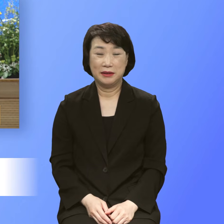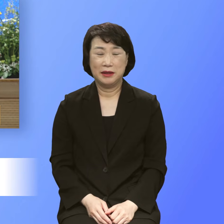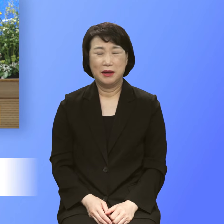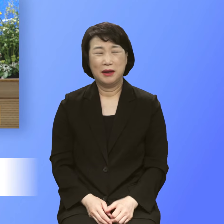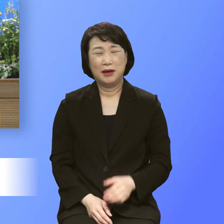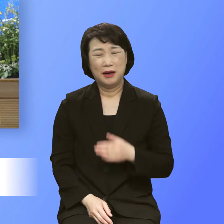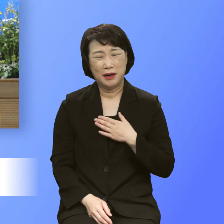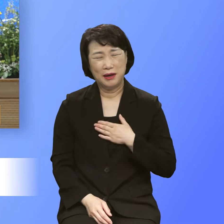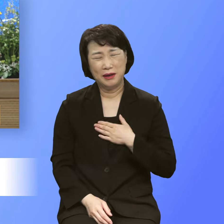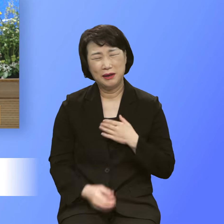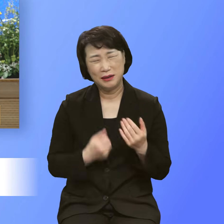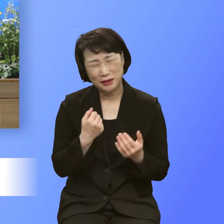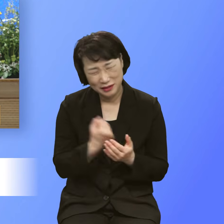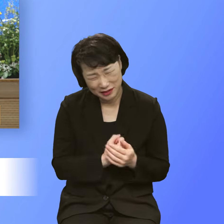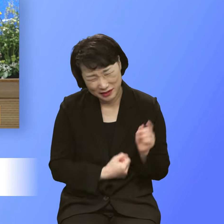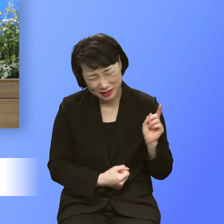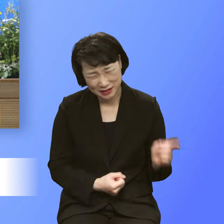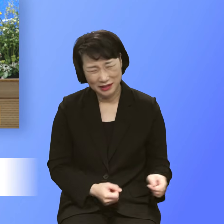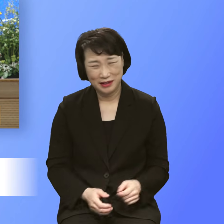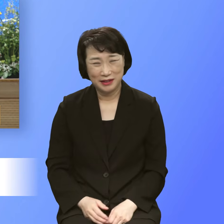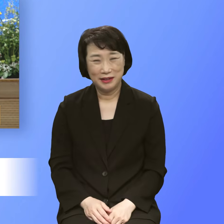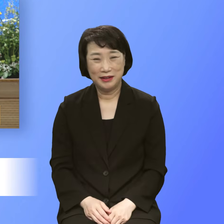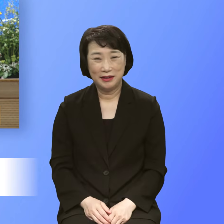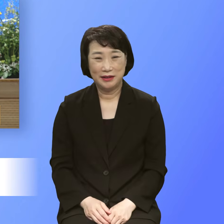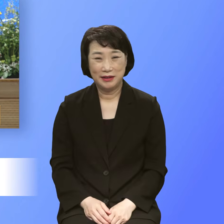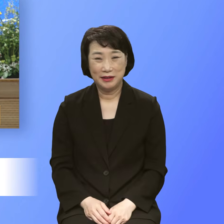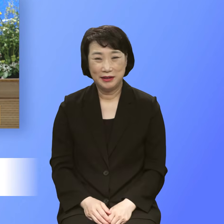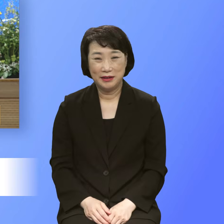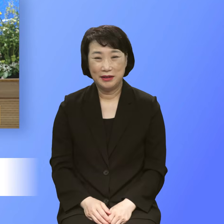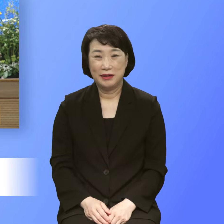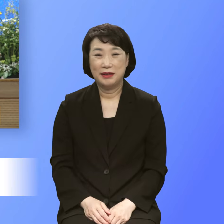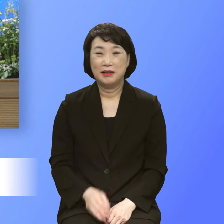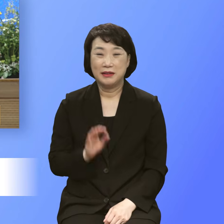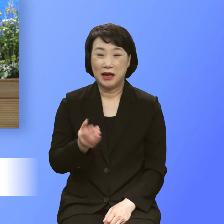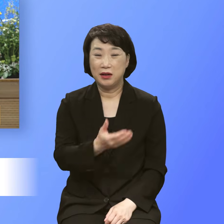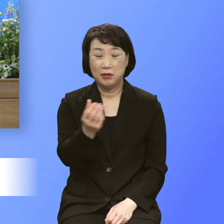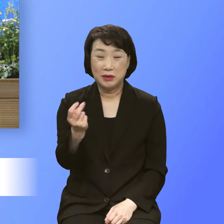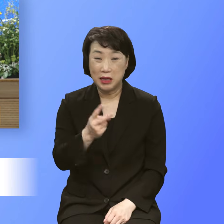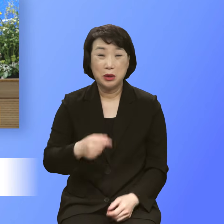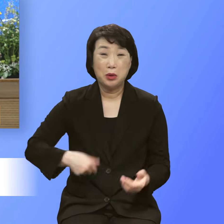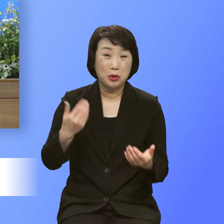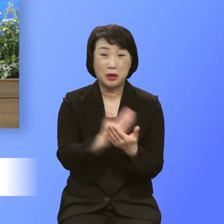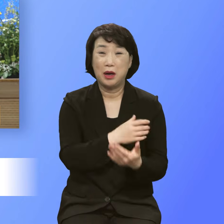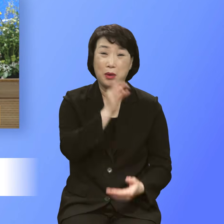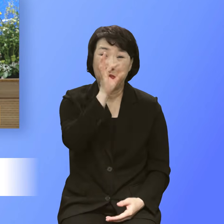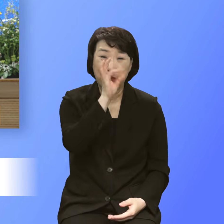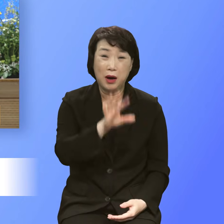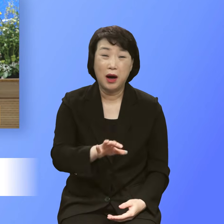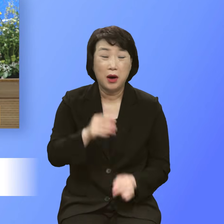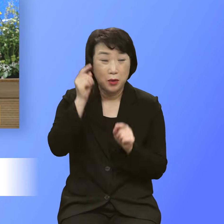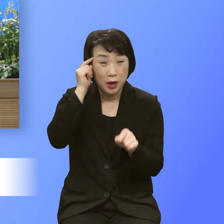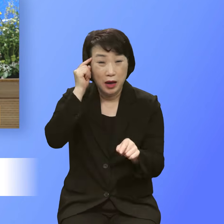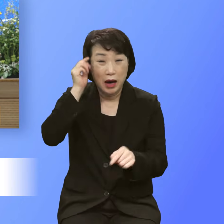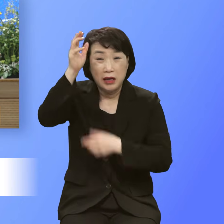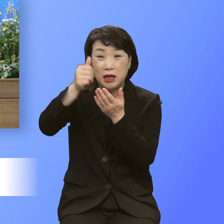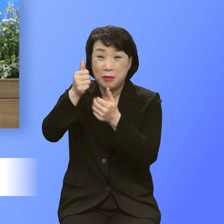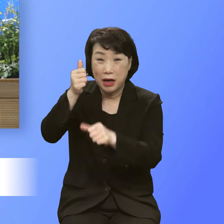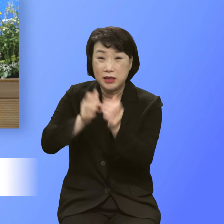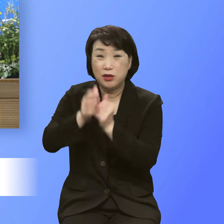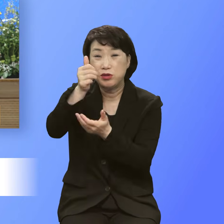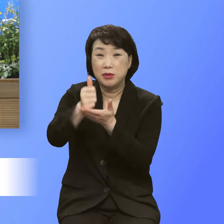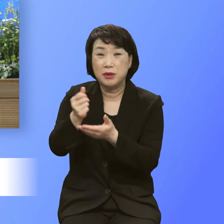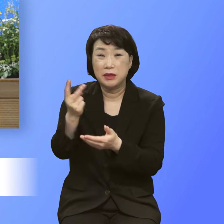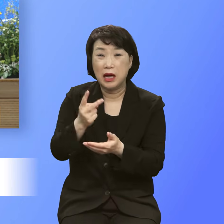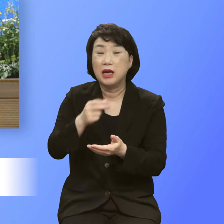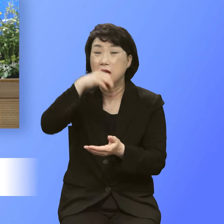얼마나 답답하냐. 자, 다시 회개할 수 없나니 이는 자기가 하나님의 아들을